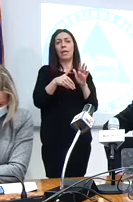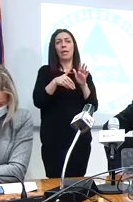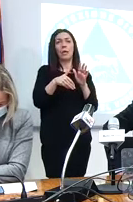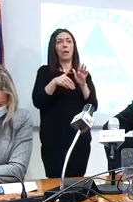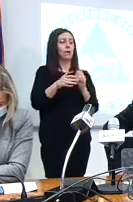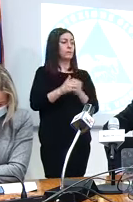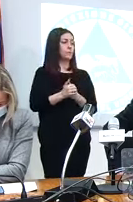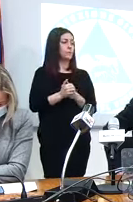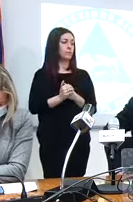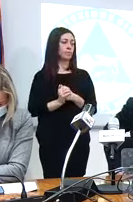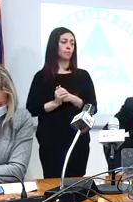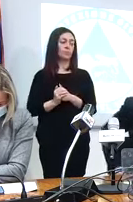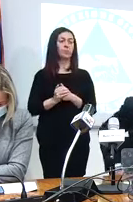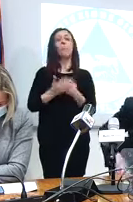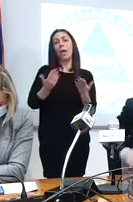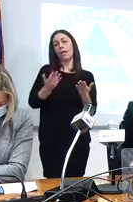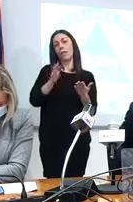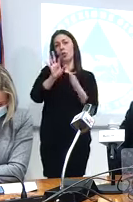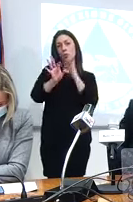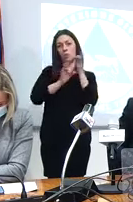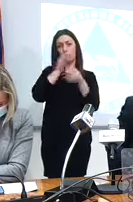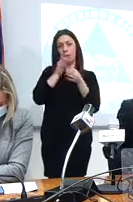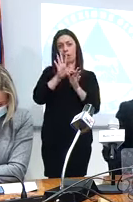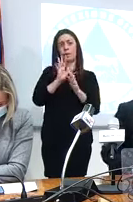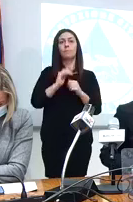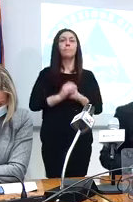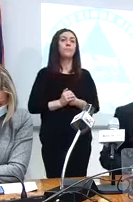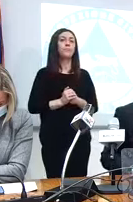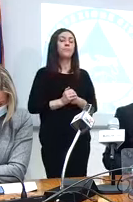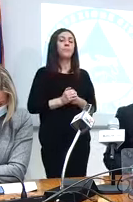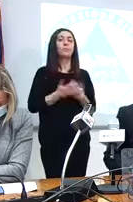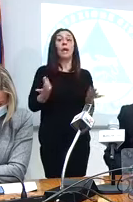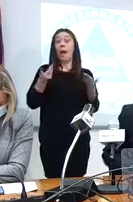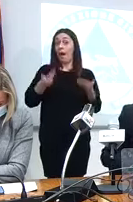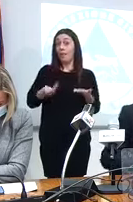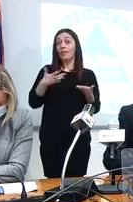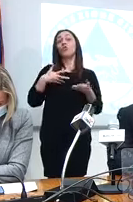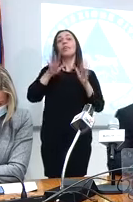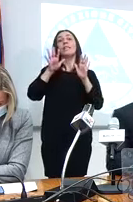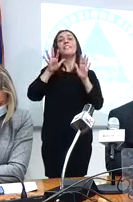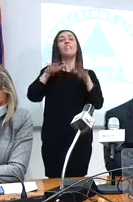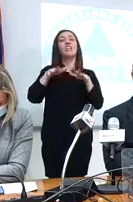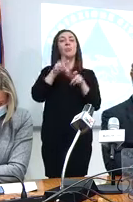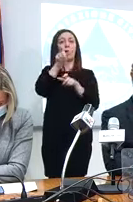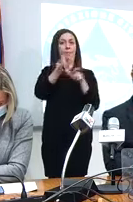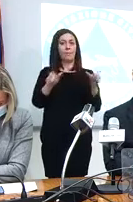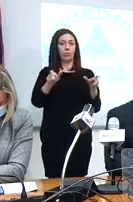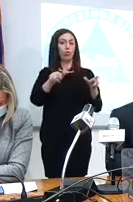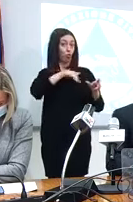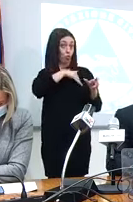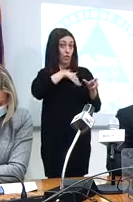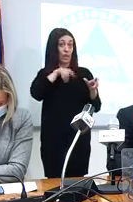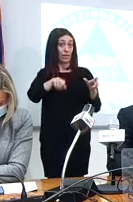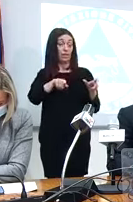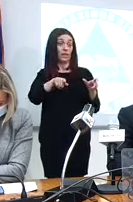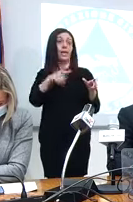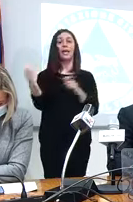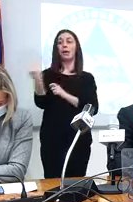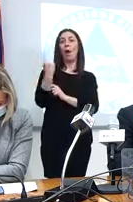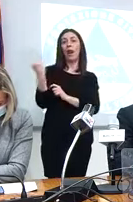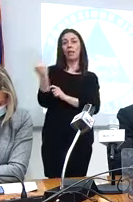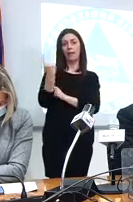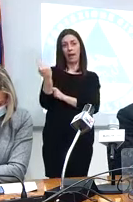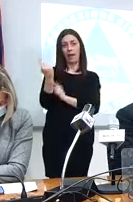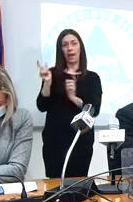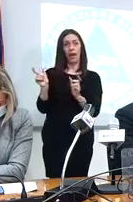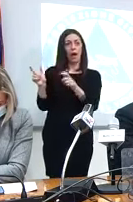favore. Quindi attualmente abbiamo 10.000 persone, ragazzi in quarantena. Sì, ovvio, ma cioè,